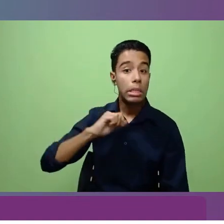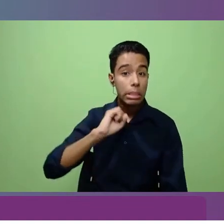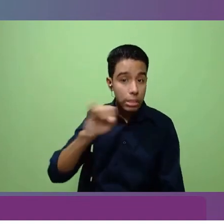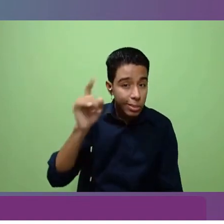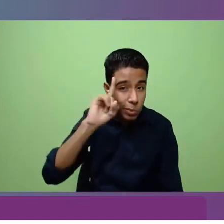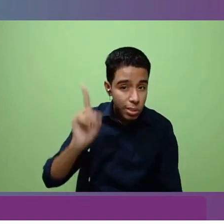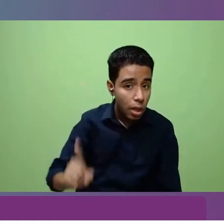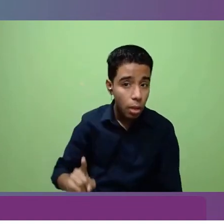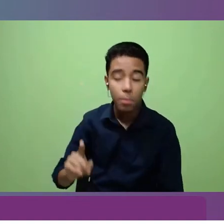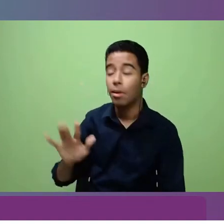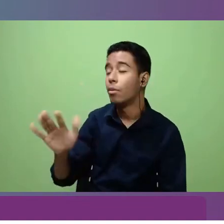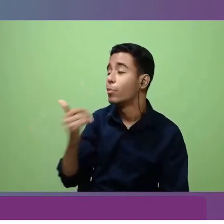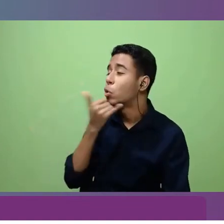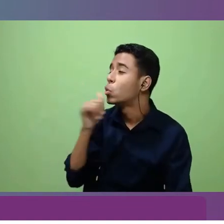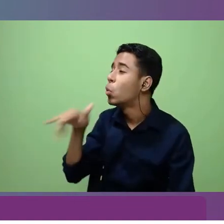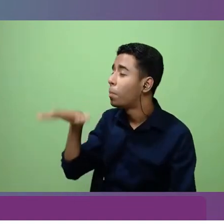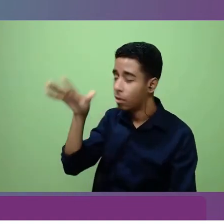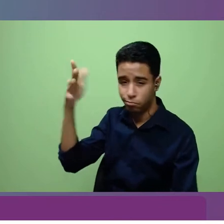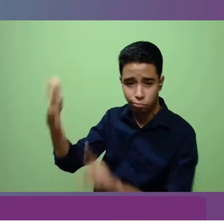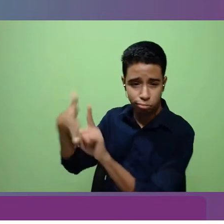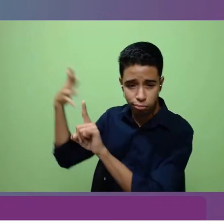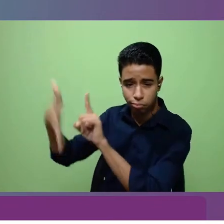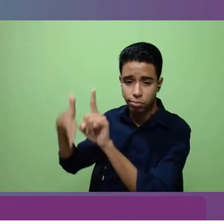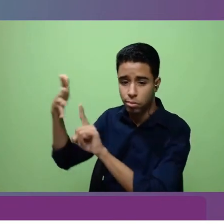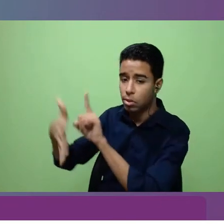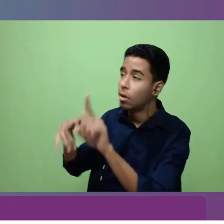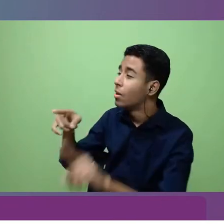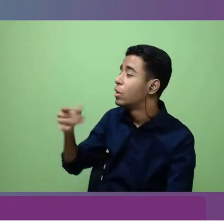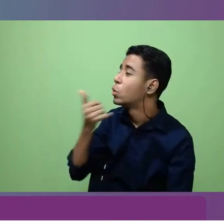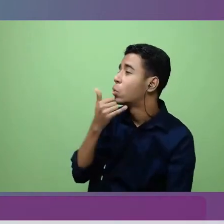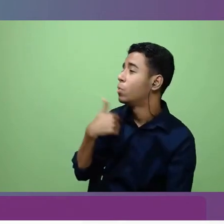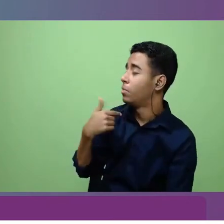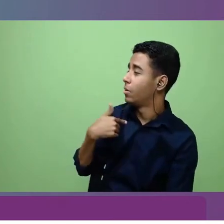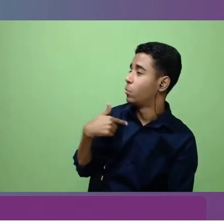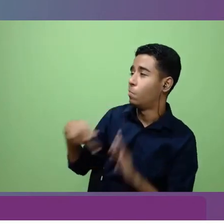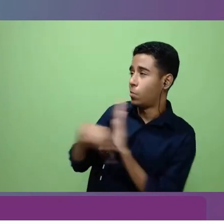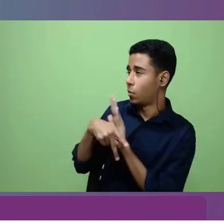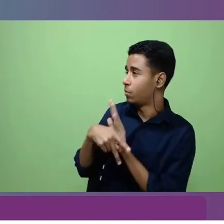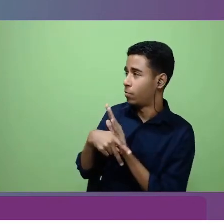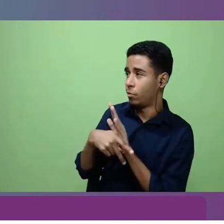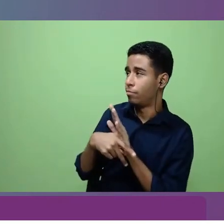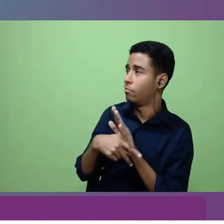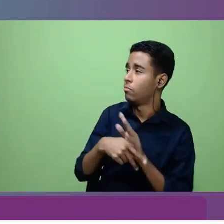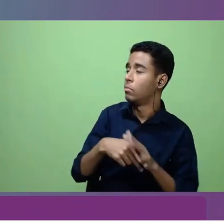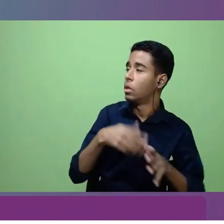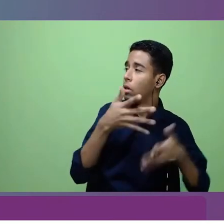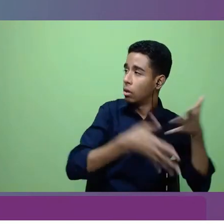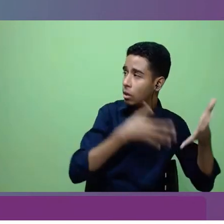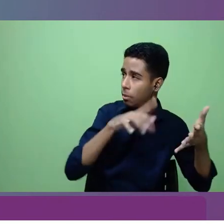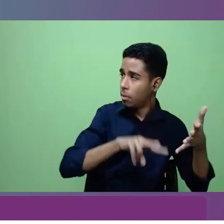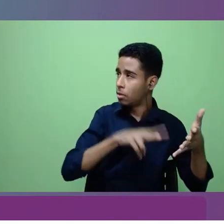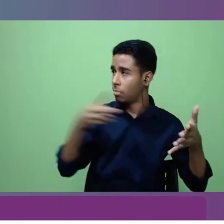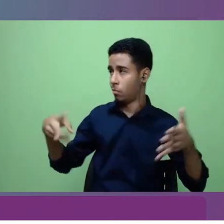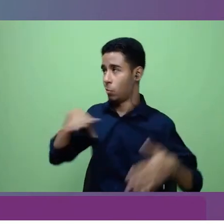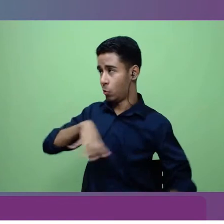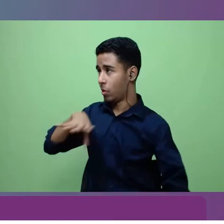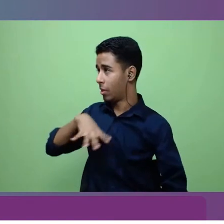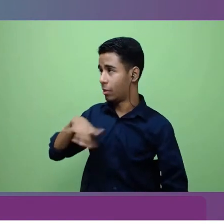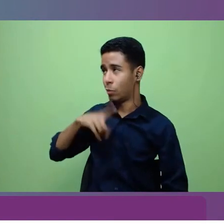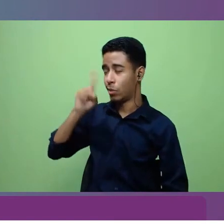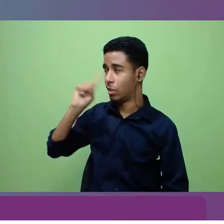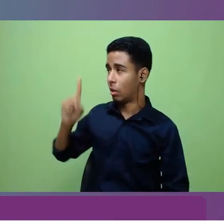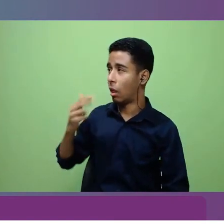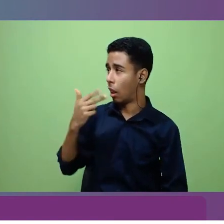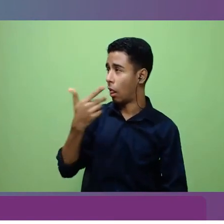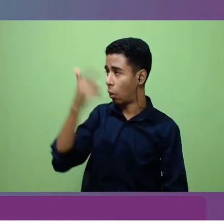português, Libras. Não tem muito o que fazer. Como fazer o curso do Traduzaí? Tem algum link?